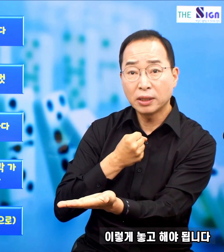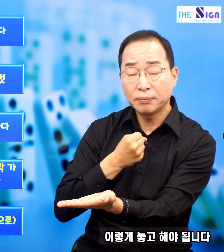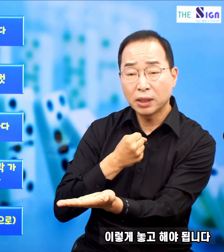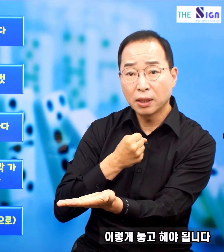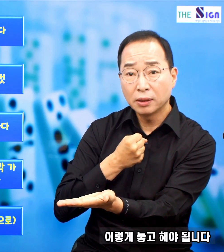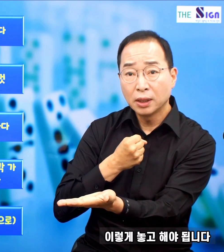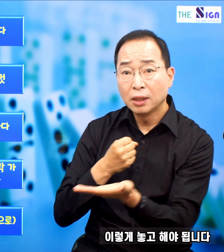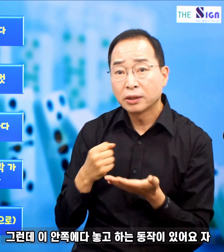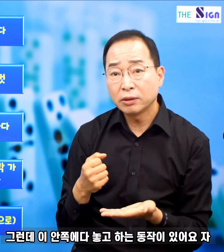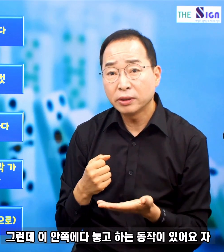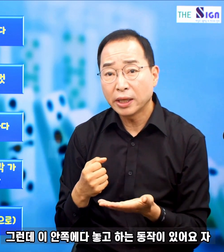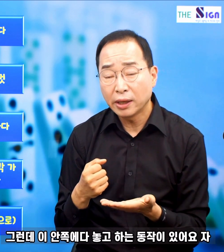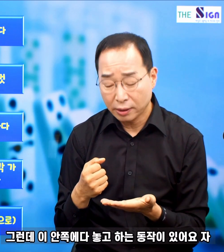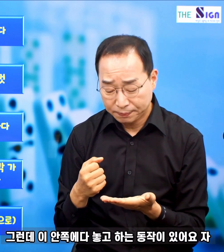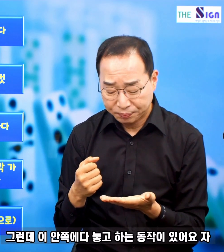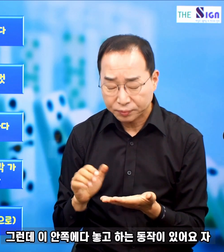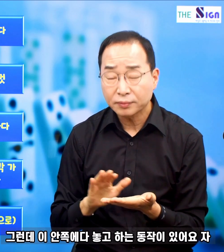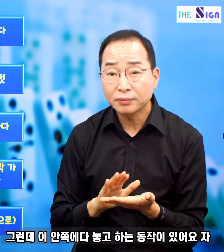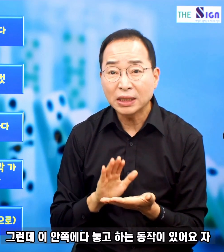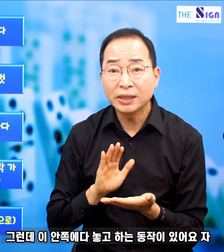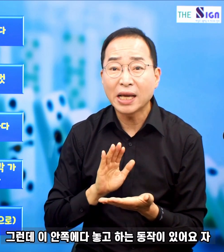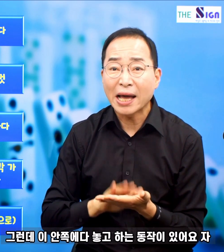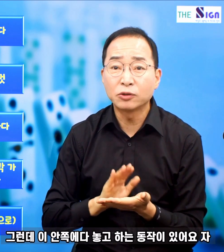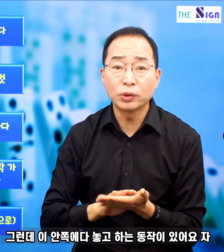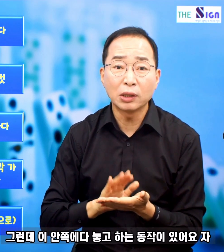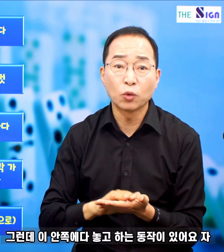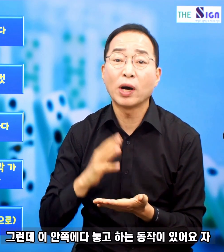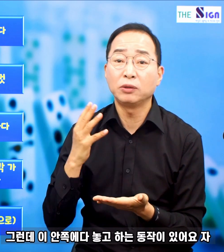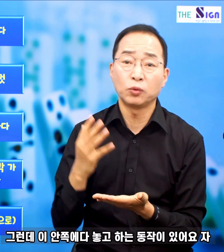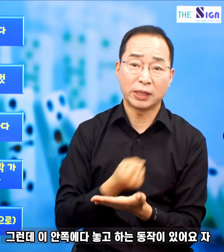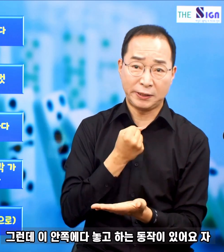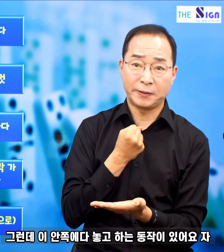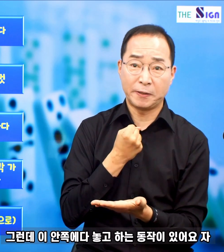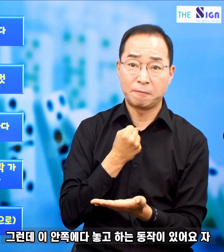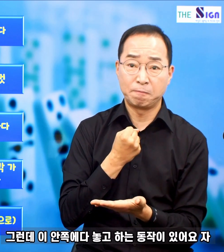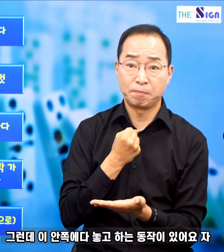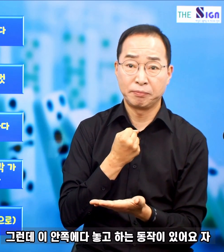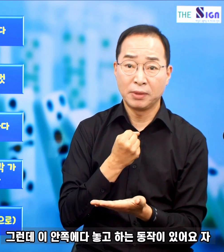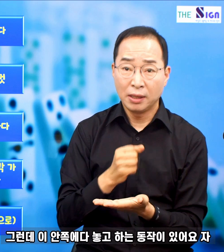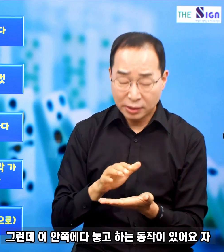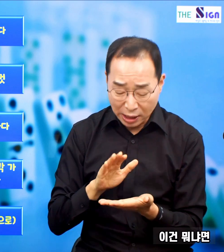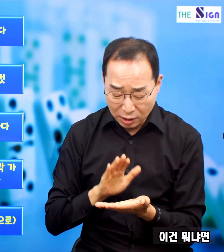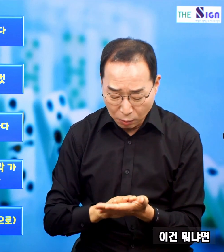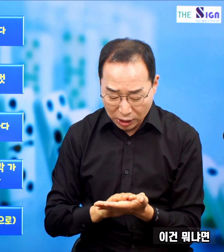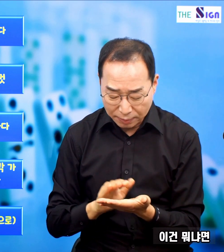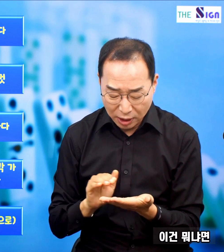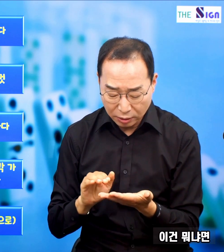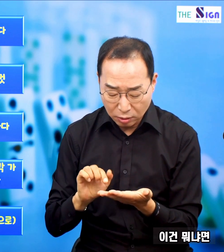됩니다. 그런데 이 안쪽에다 놓고 하는 동작이 있어요. 자, 이건 뭐냐면